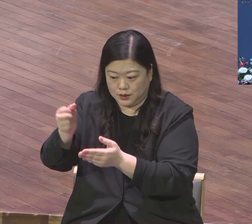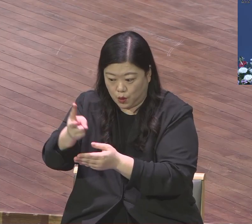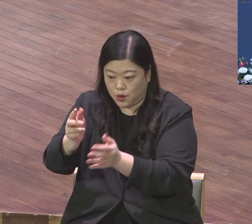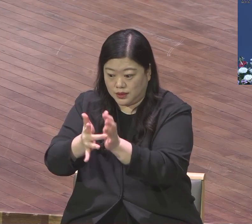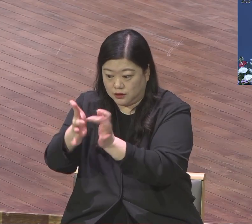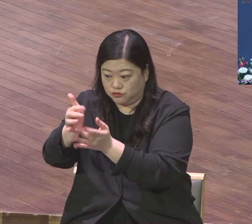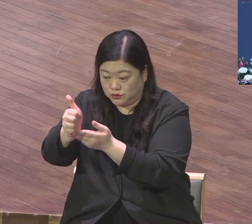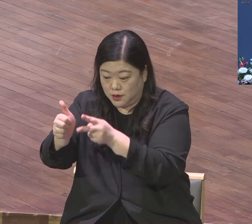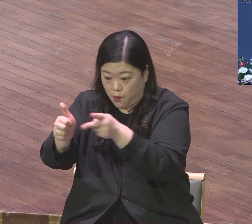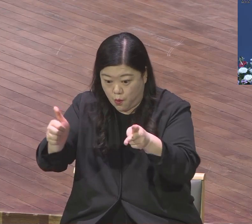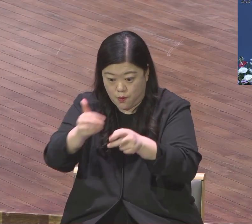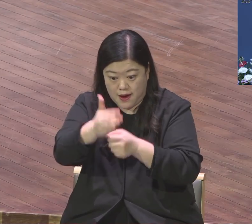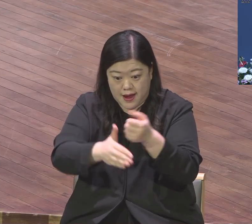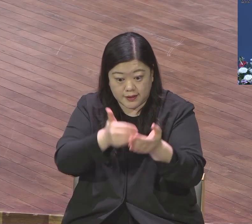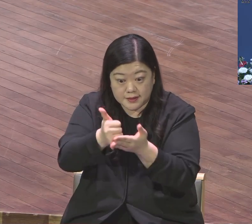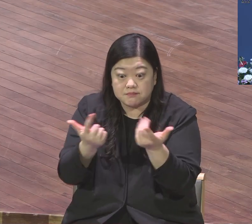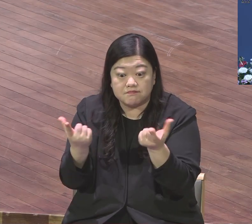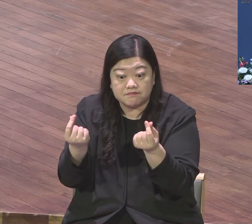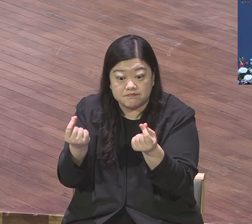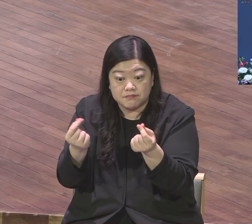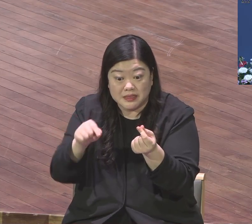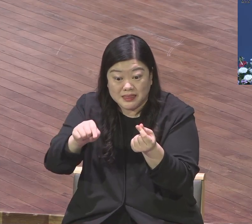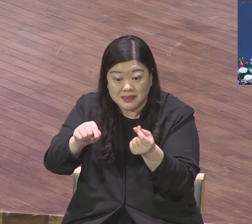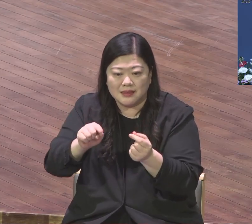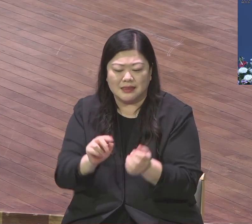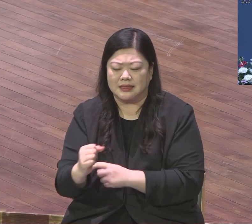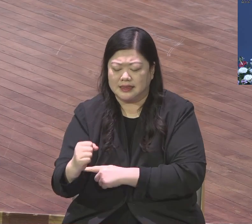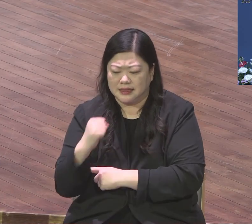하나님이심을 제자들에게 보여주는 시간입니다.